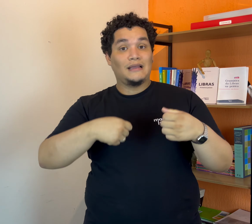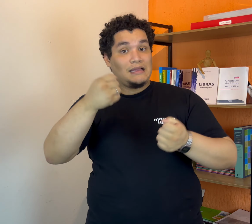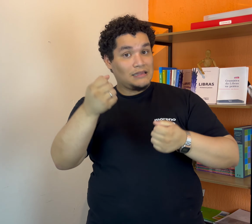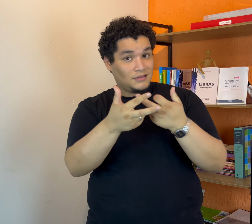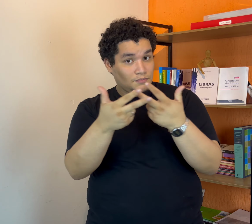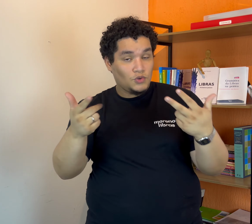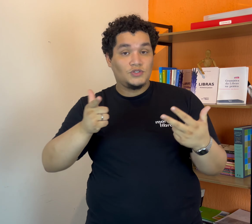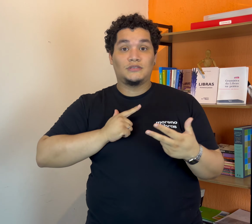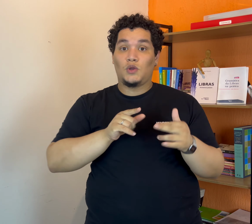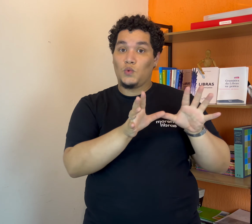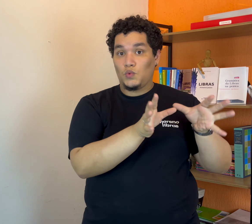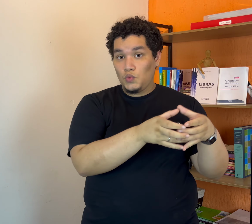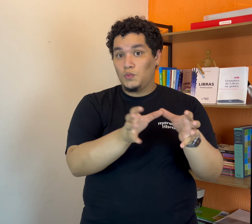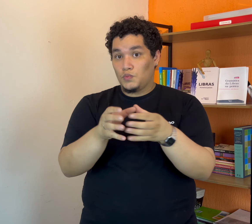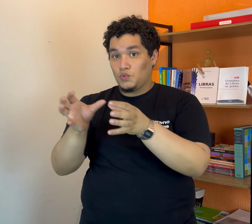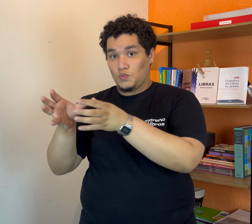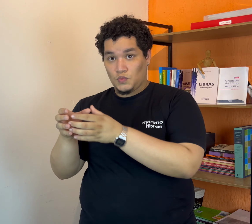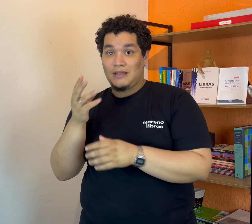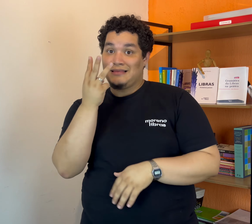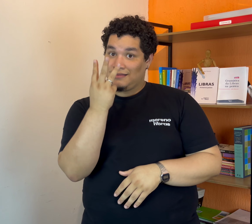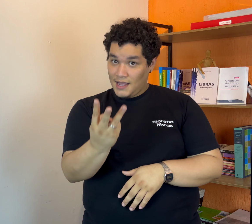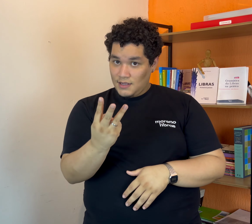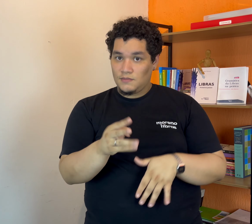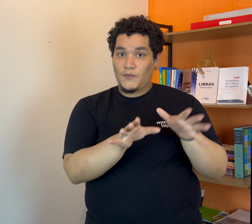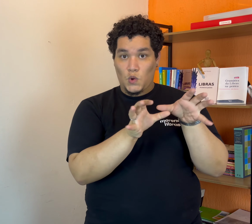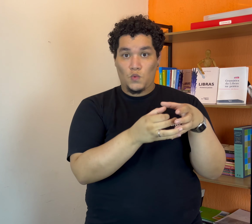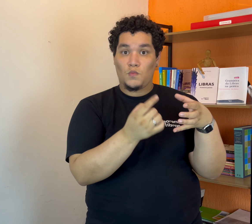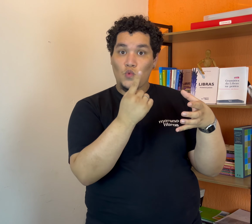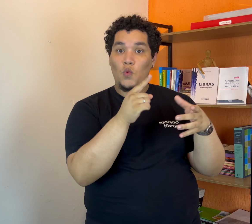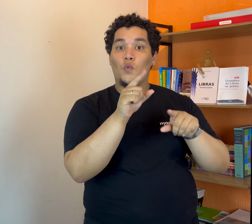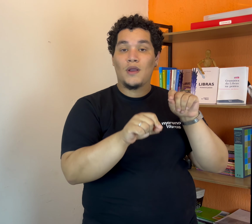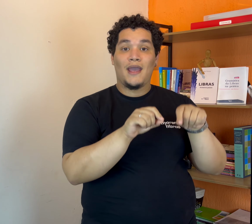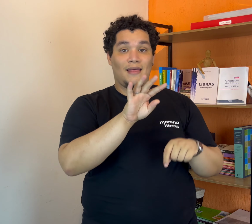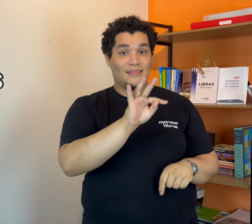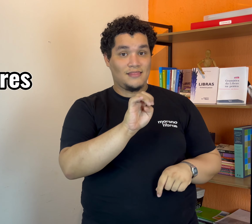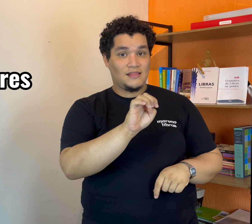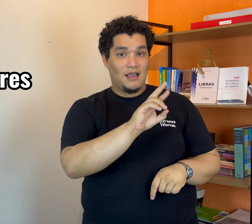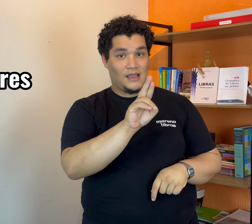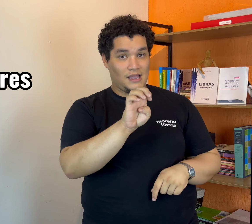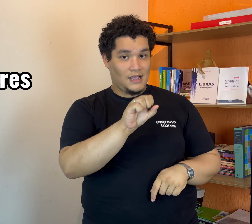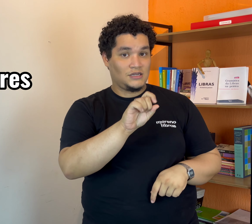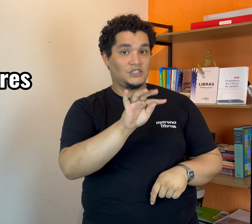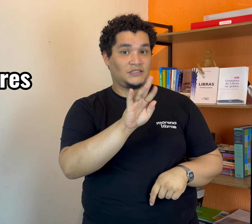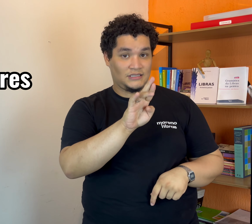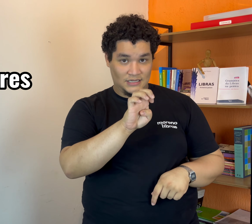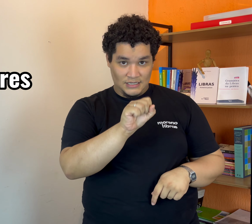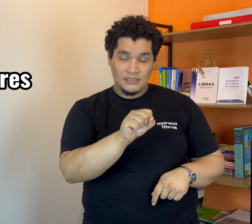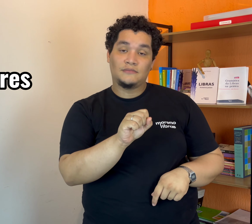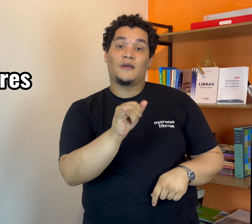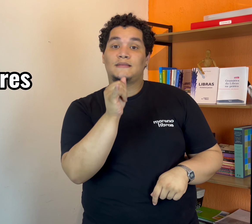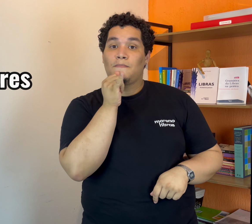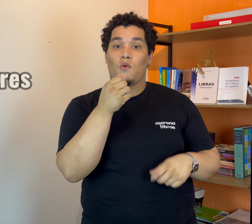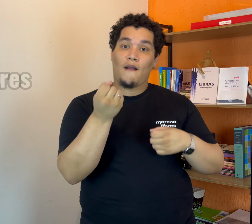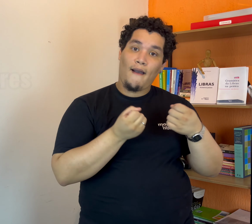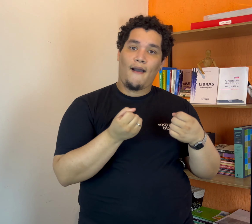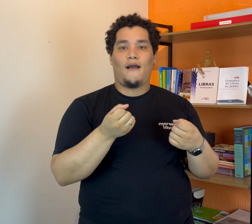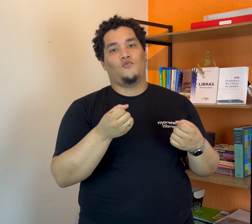iconicidade da área. Os meios de transporte são divididos em três: os terrestres, como os carros, por